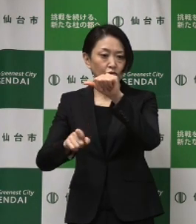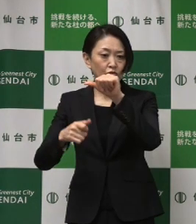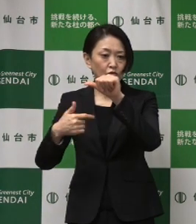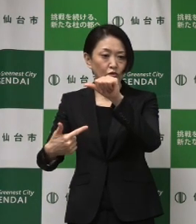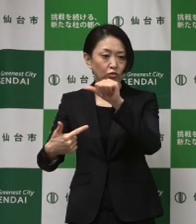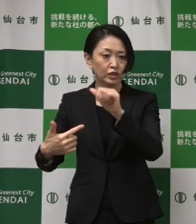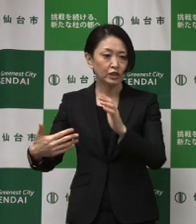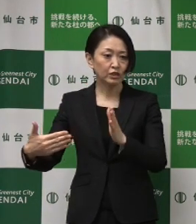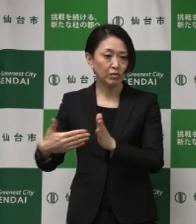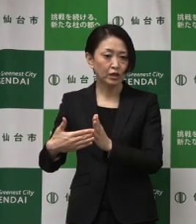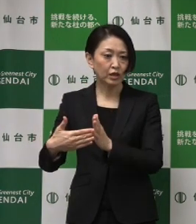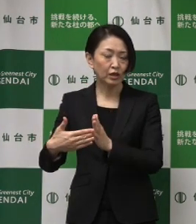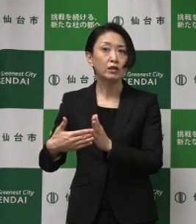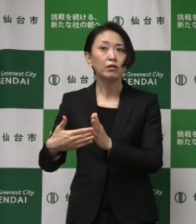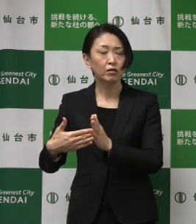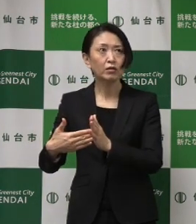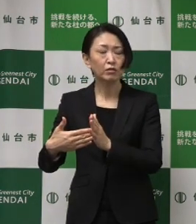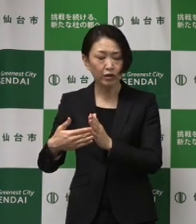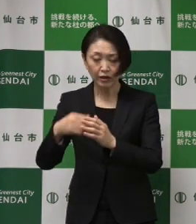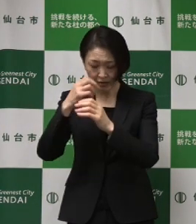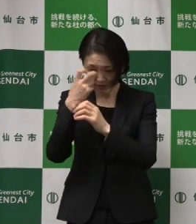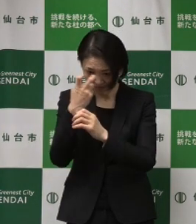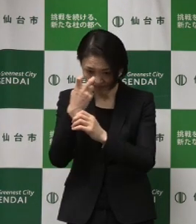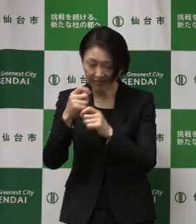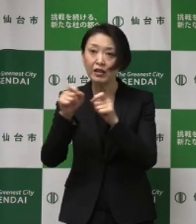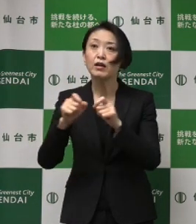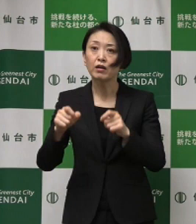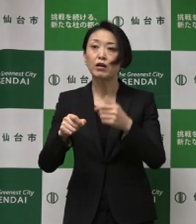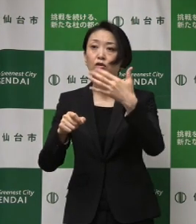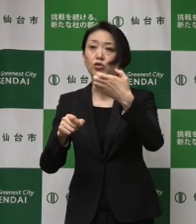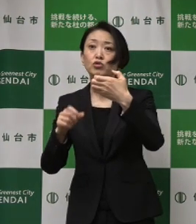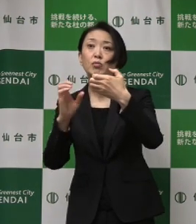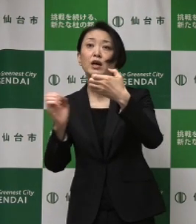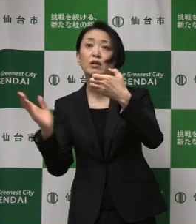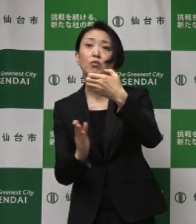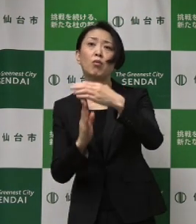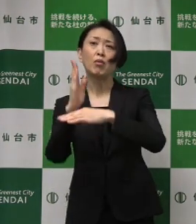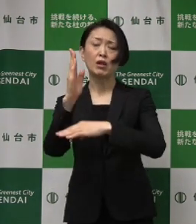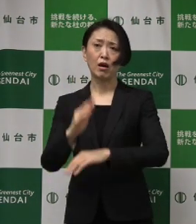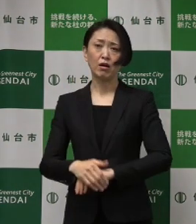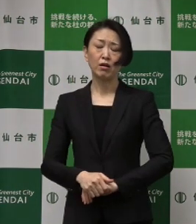か、 90% を超えてしまっているという状況にございます。つまりは